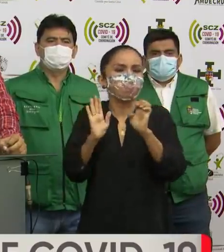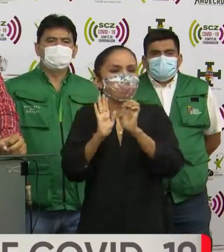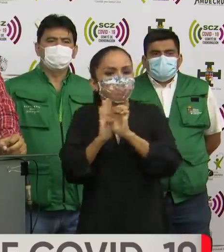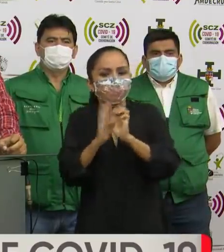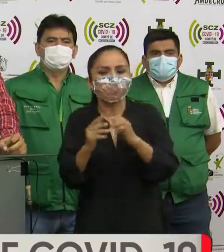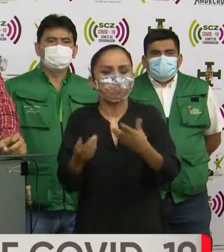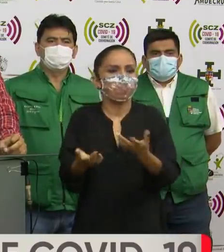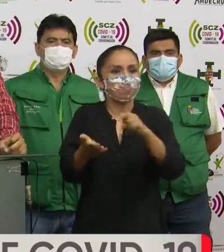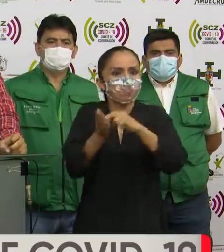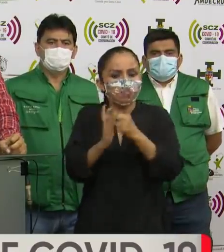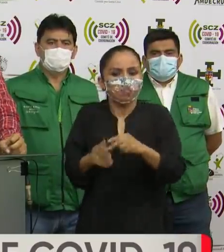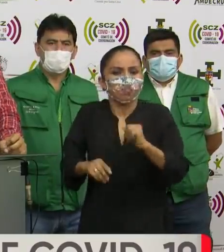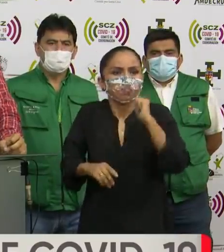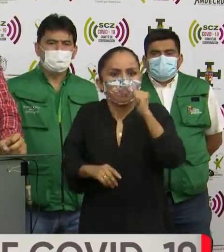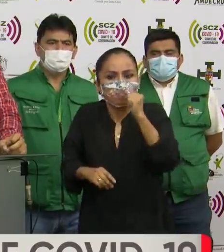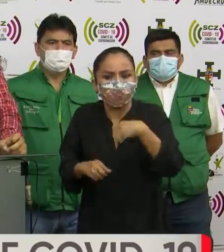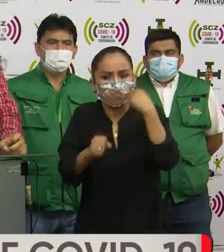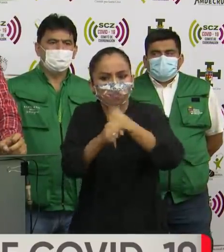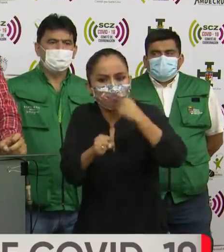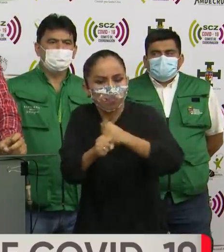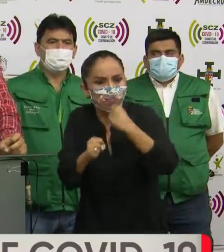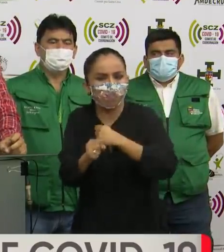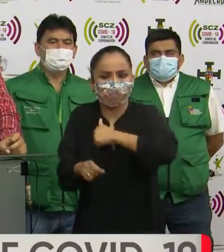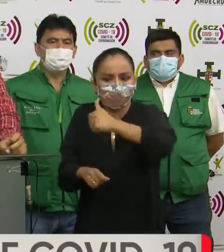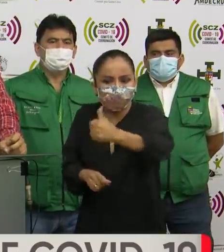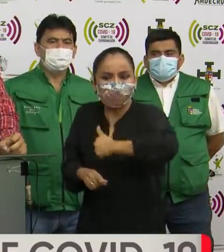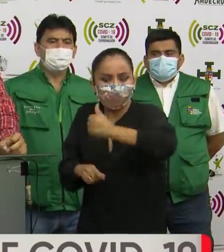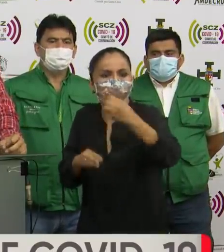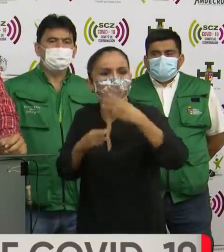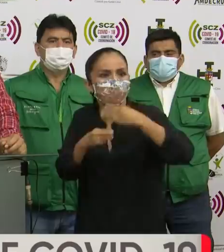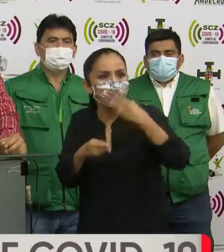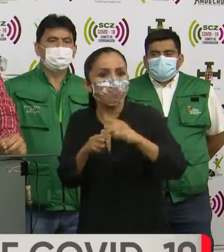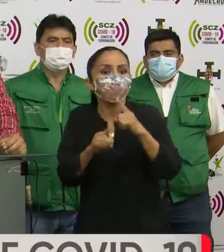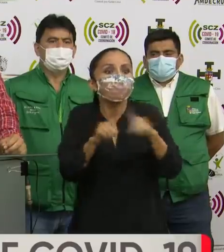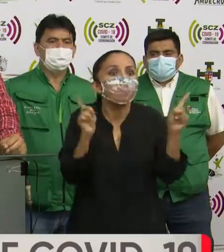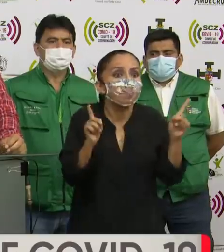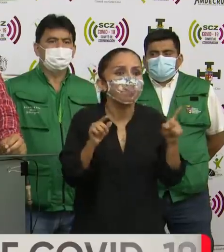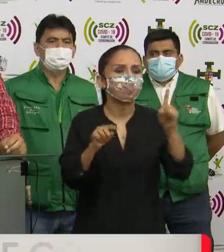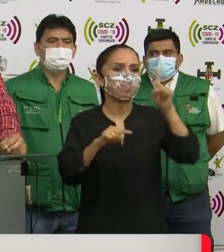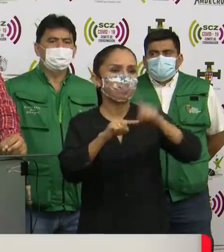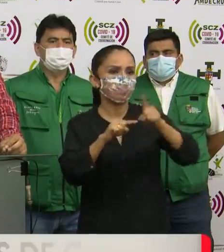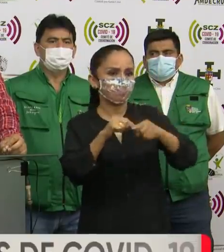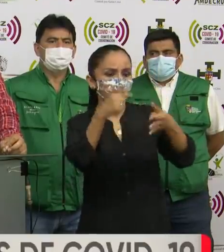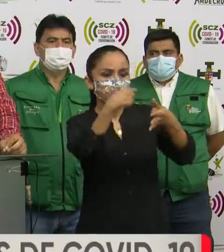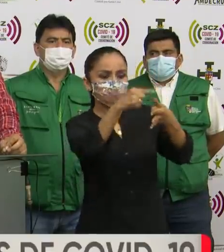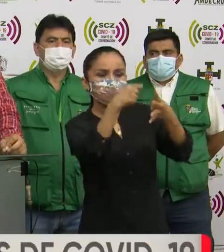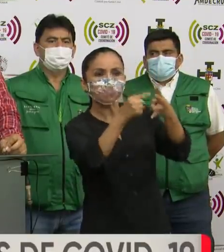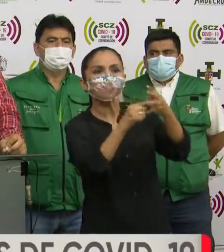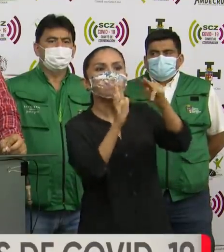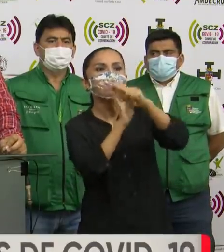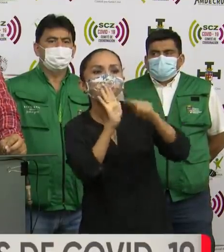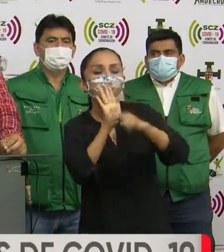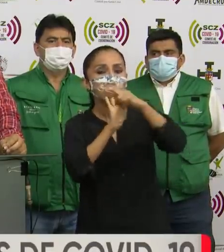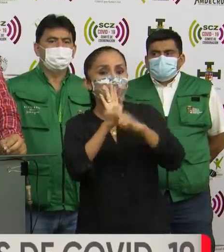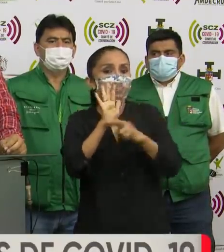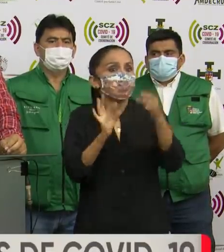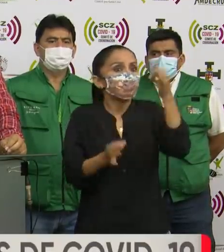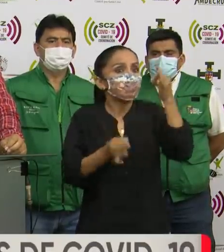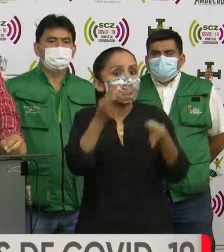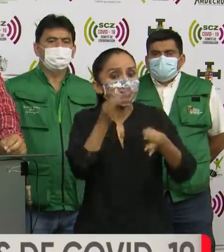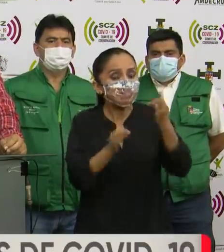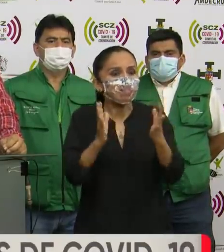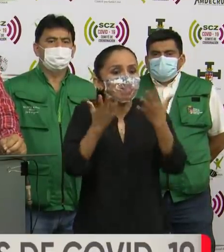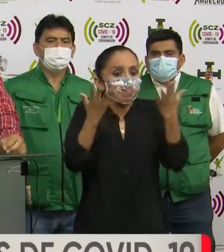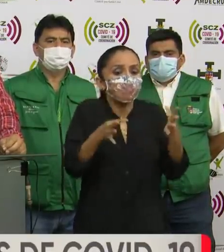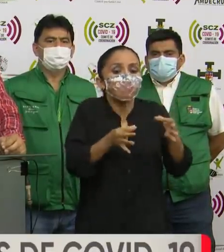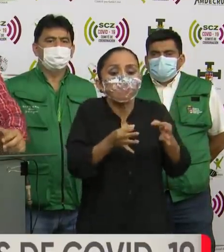corresponde y se ganan el pan todos los días por el transporte público, pero las medidas deben acatarse. Si se encuentra la